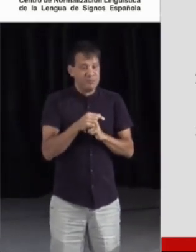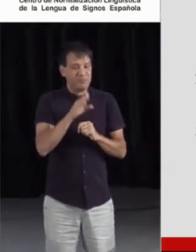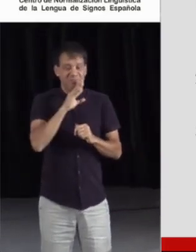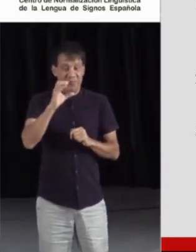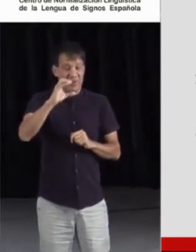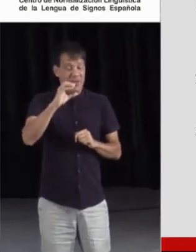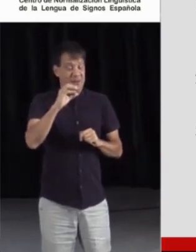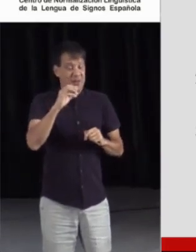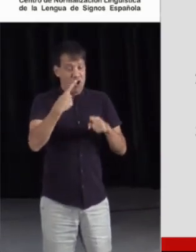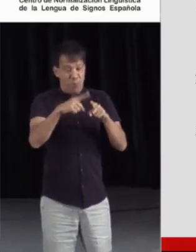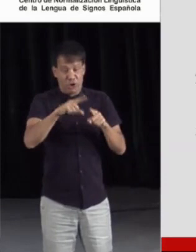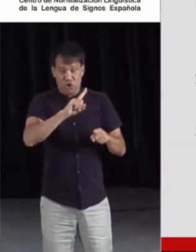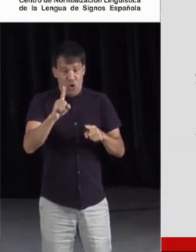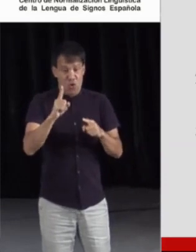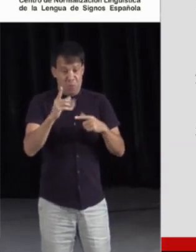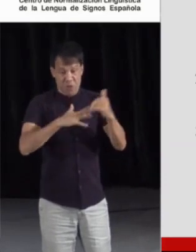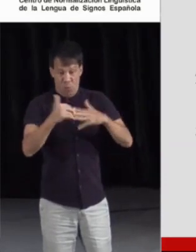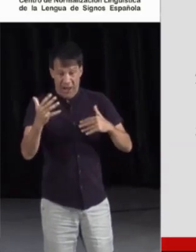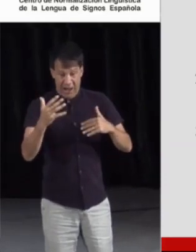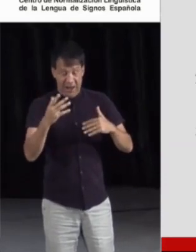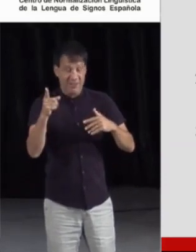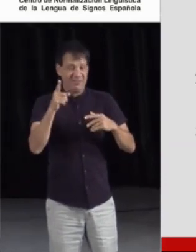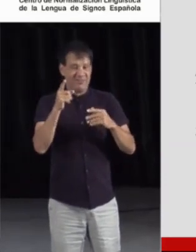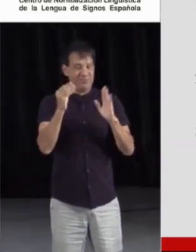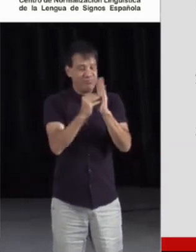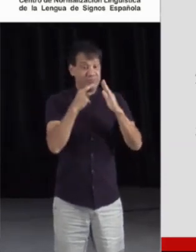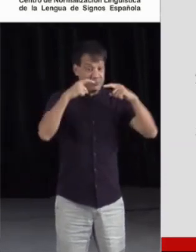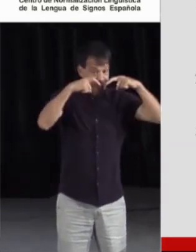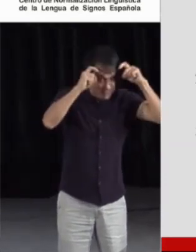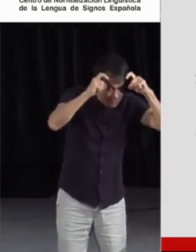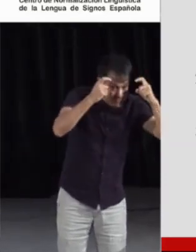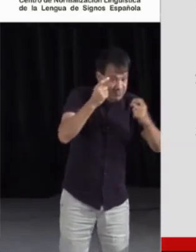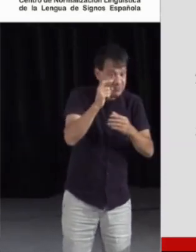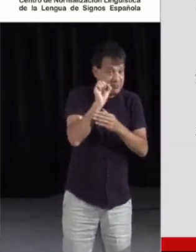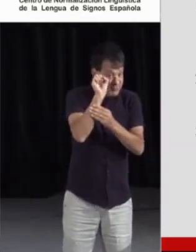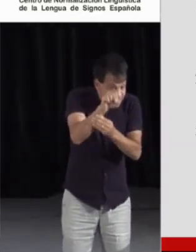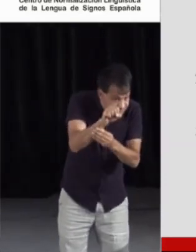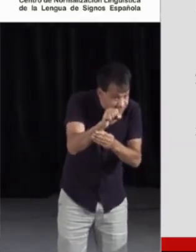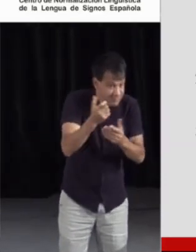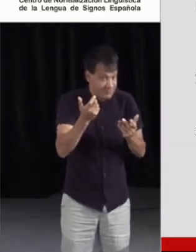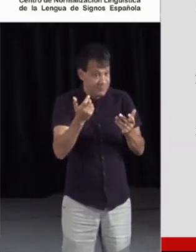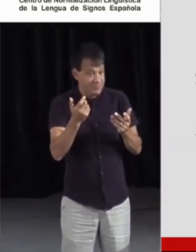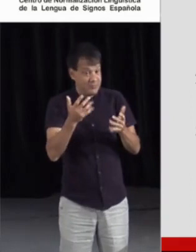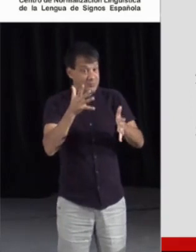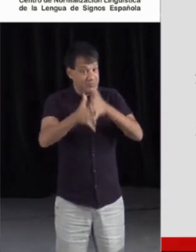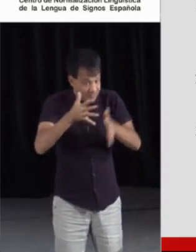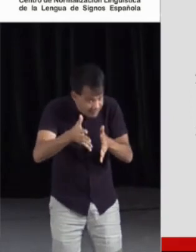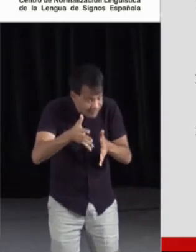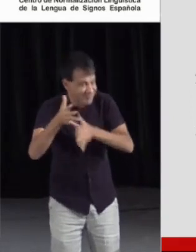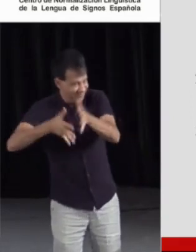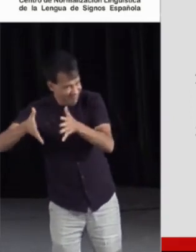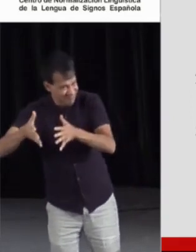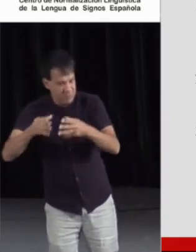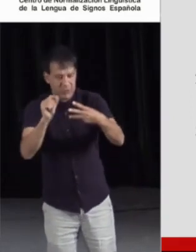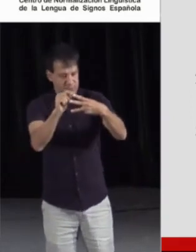cuenta, y tenemos todavía que debatir sobre ello, y es que los componentes no manuales, como la elevación de cejas, el movimiento de